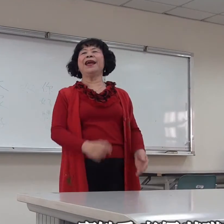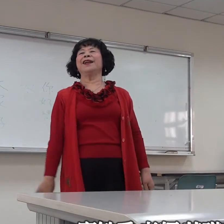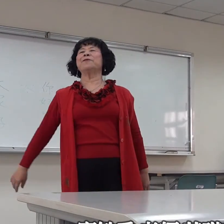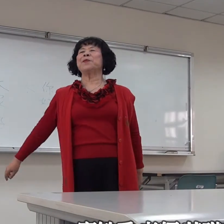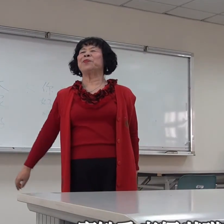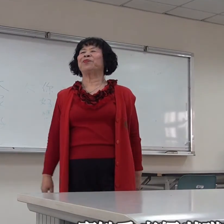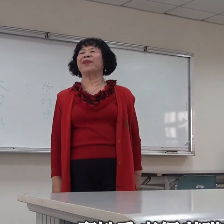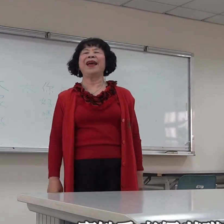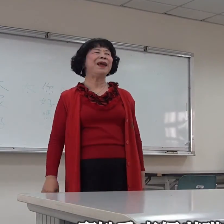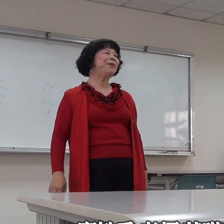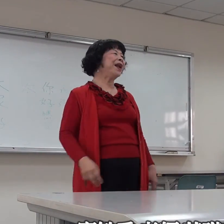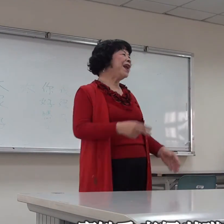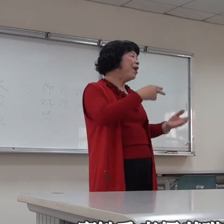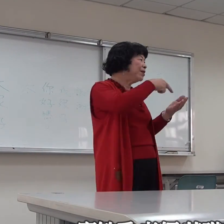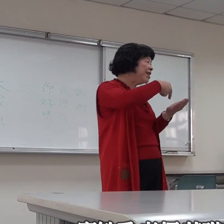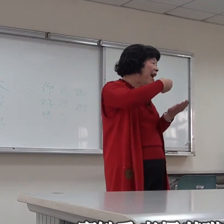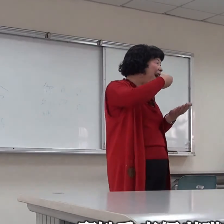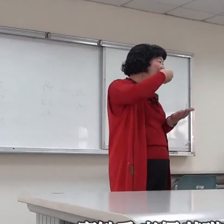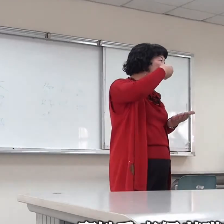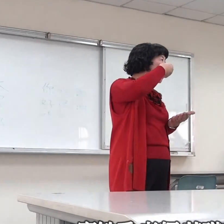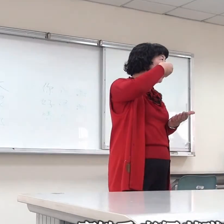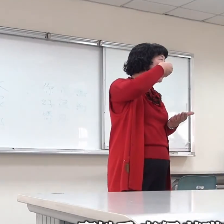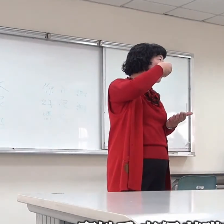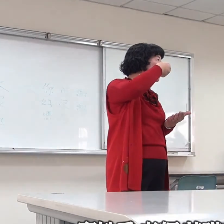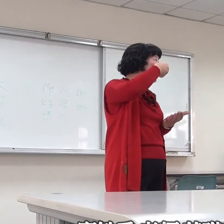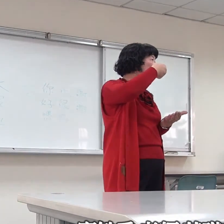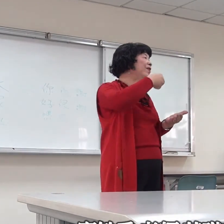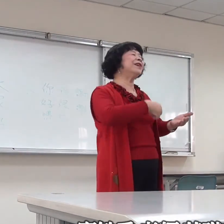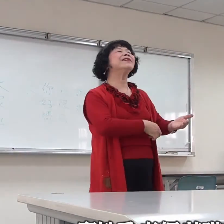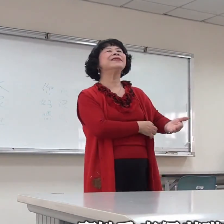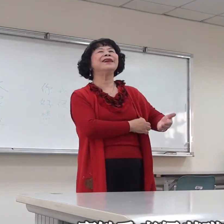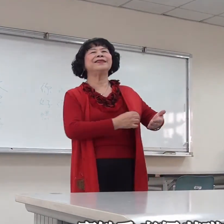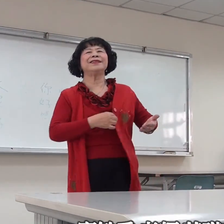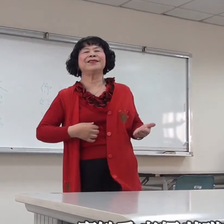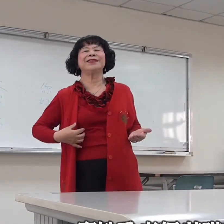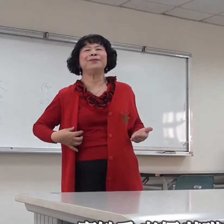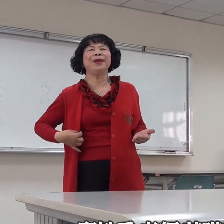面，哎，把它捞起来啊，捞高高的。